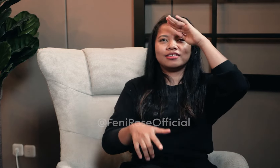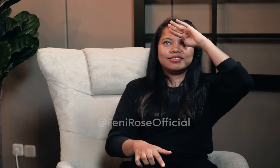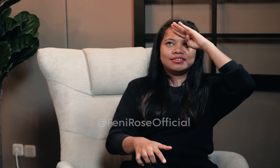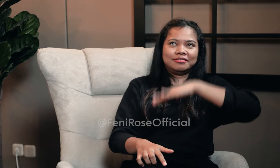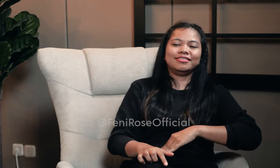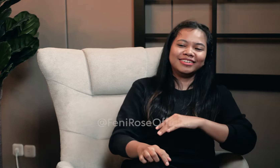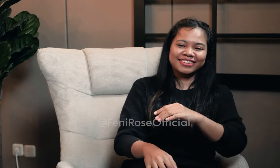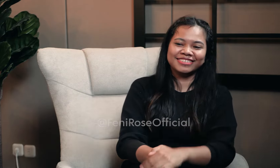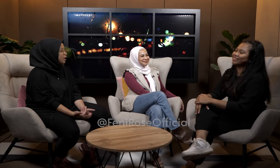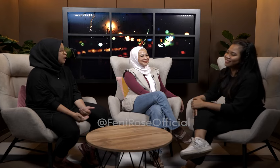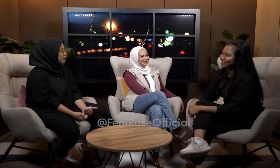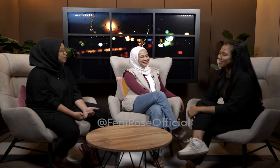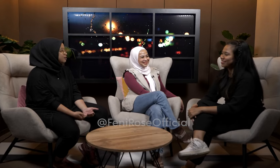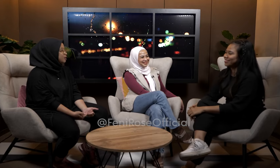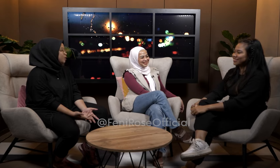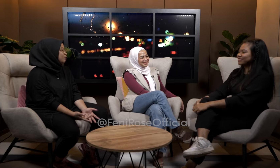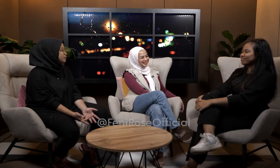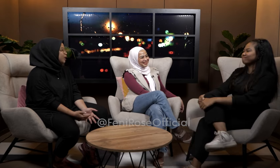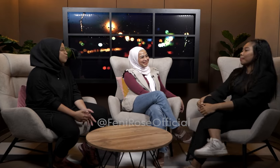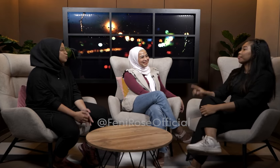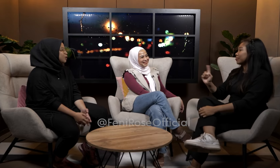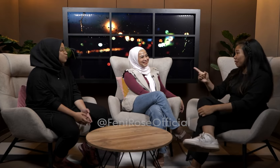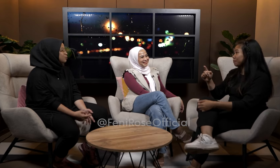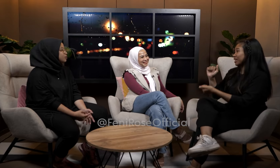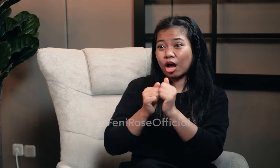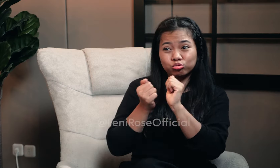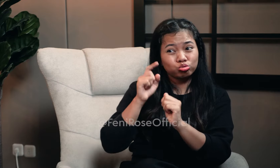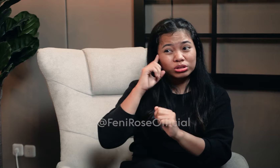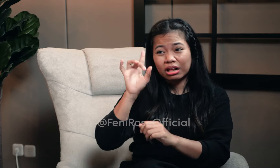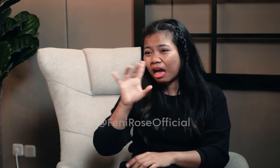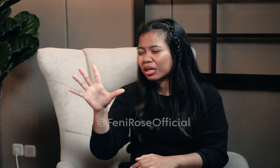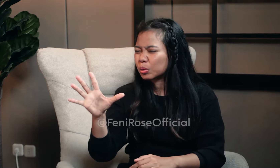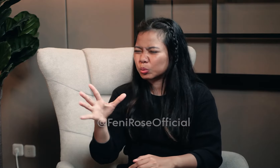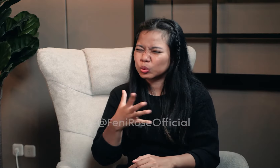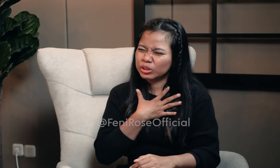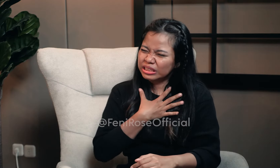dosen menerangkan tapi kalau saya kan berusaha untuk Tanya balik ke dosen